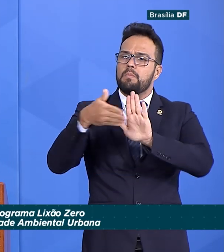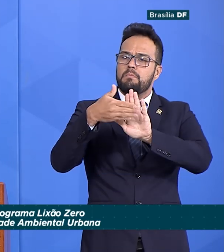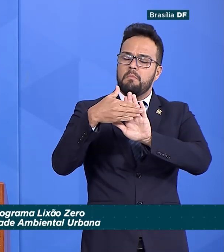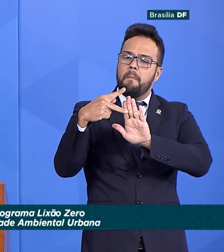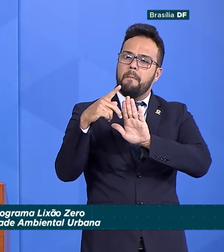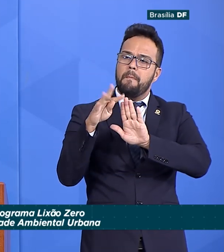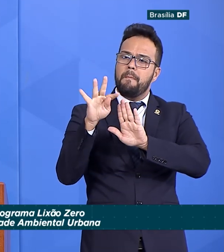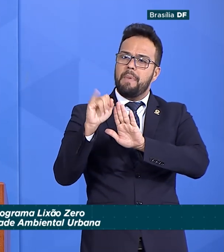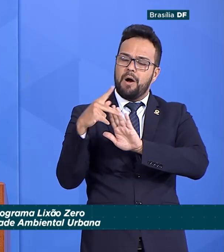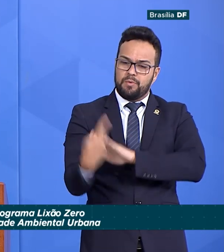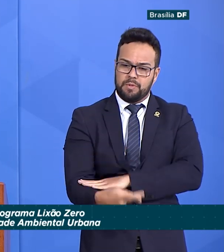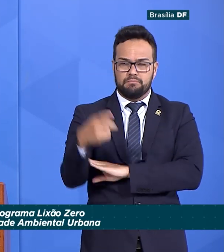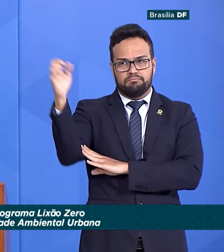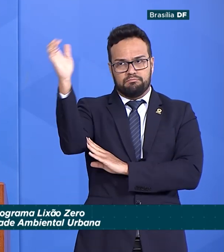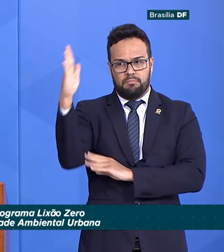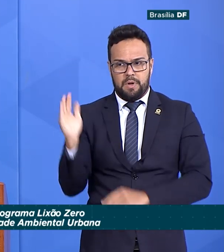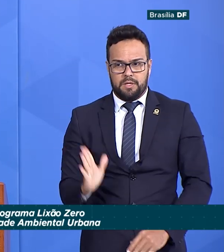no Brasil.